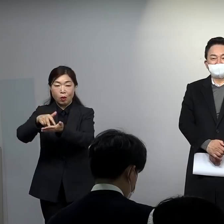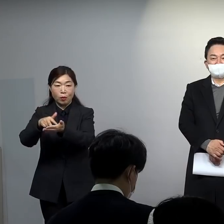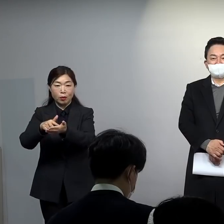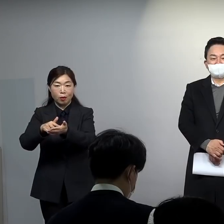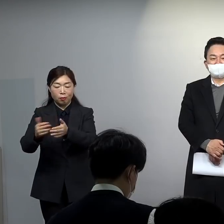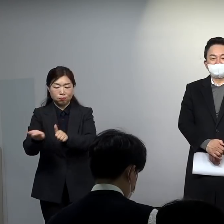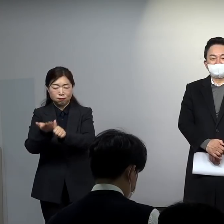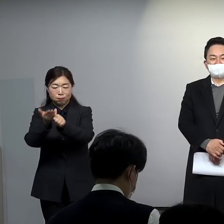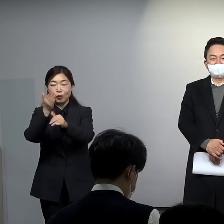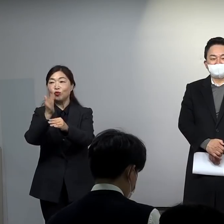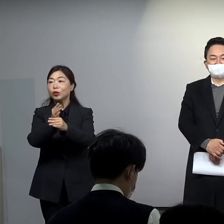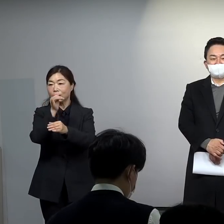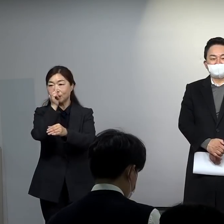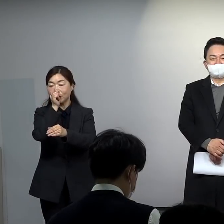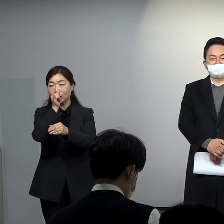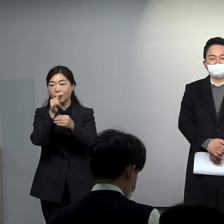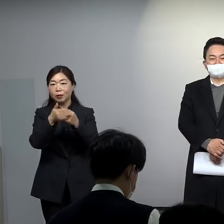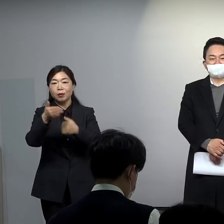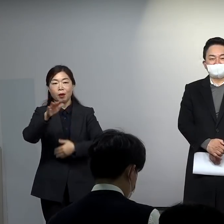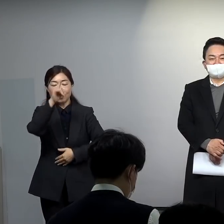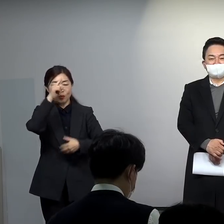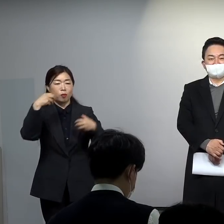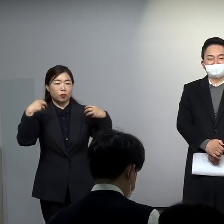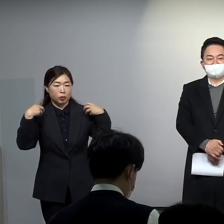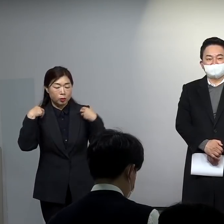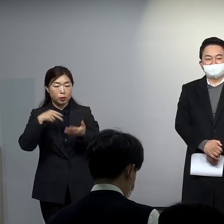있는데 지금 정부에서도